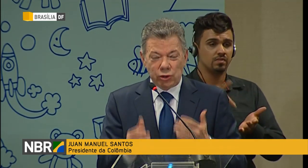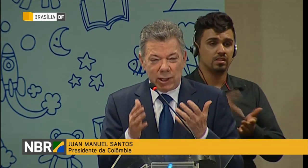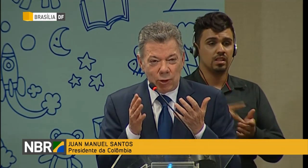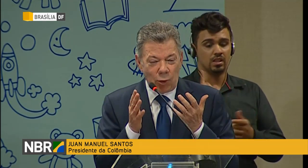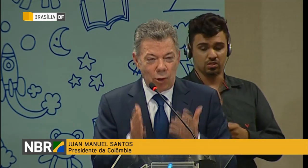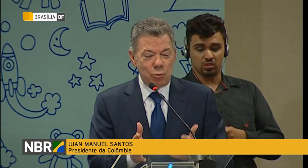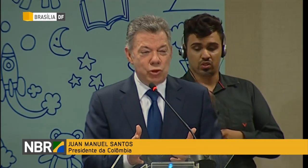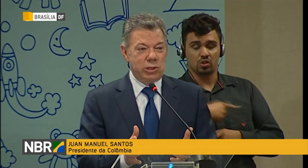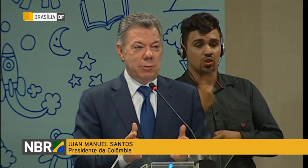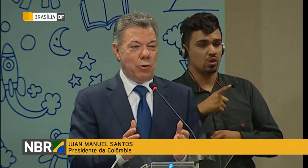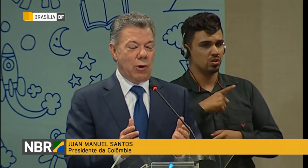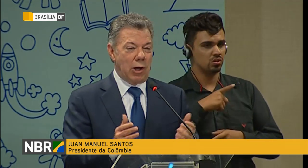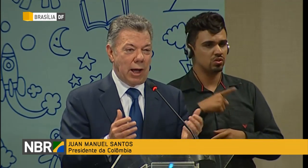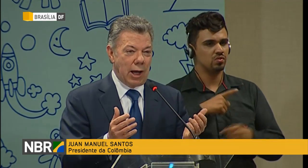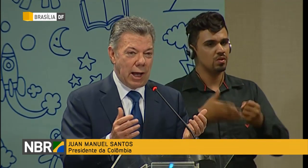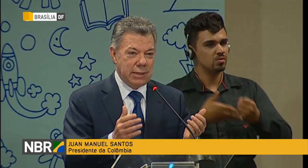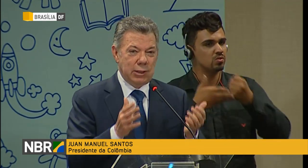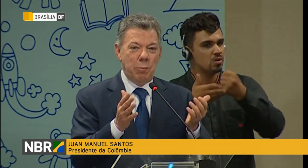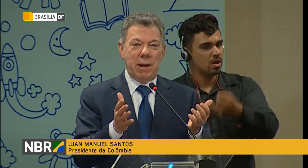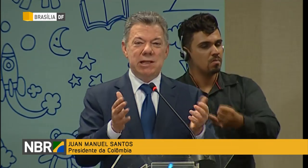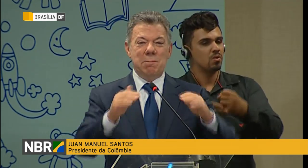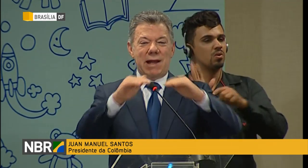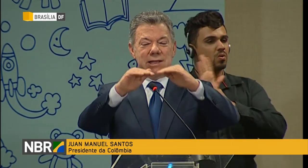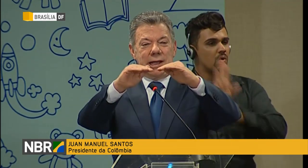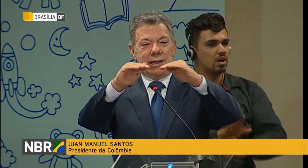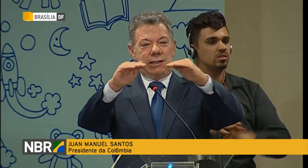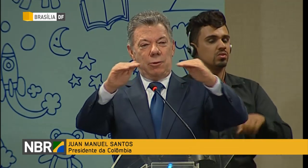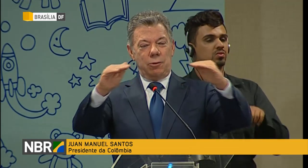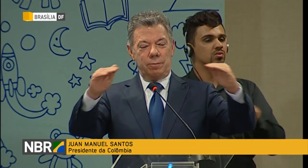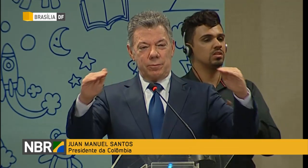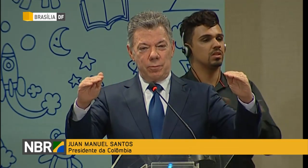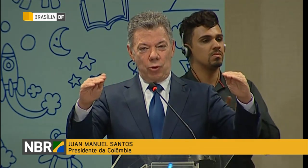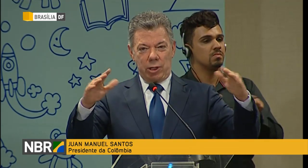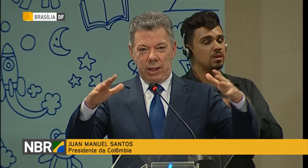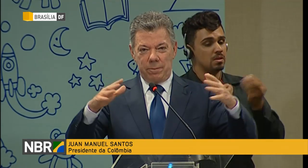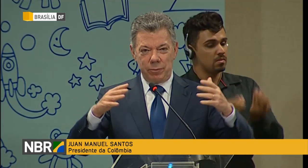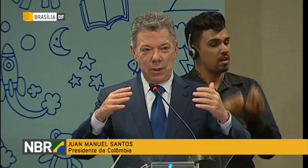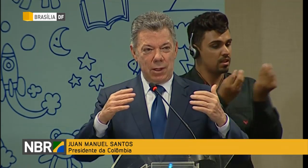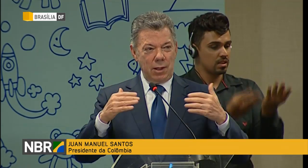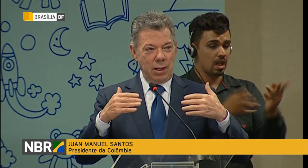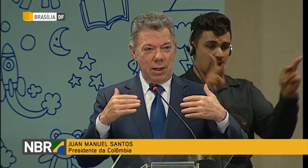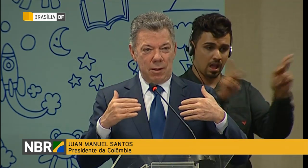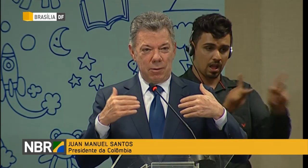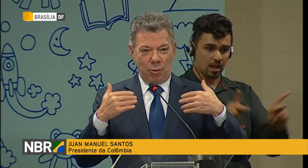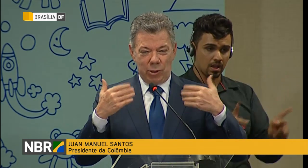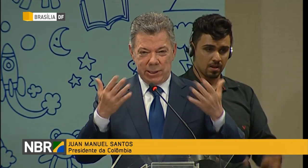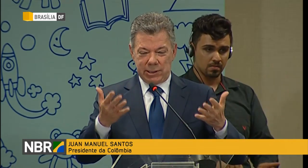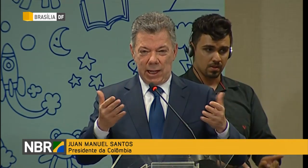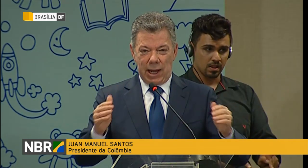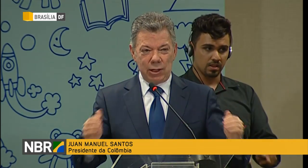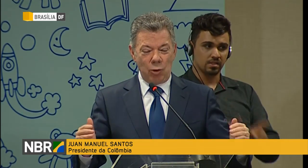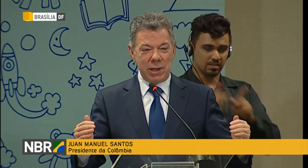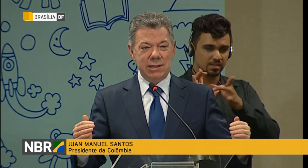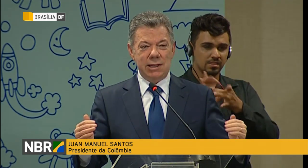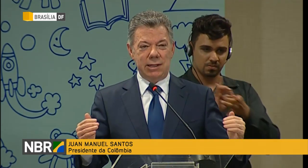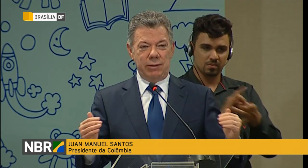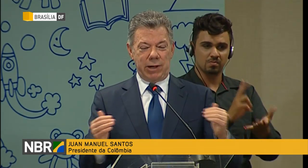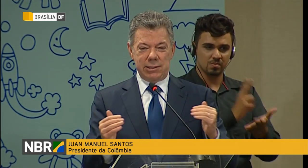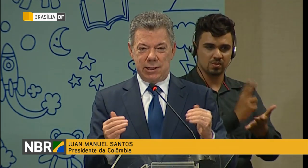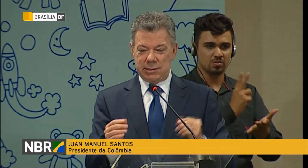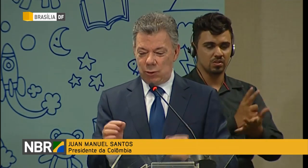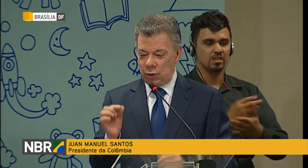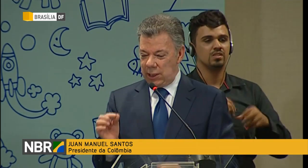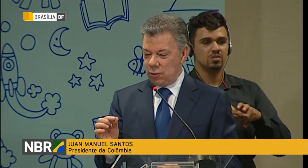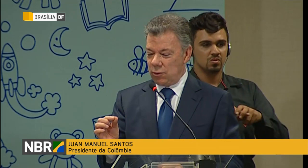nós tivemos o apoio e ajuda para dar a paz a partir desse contexto. Tornamos, então,